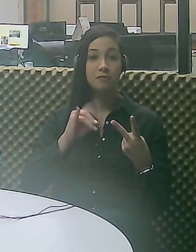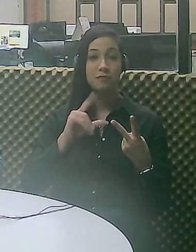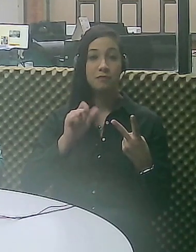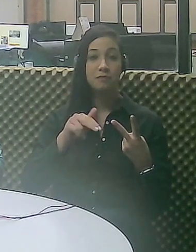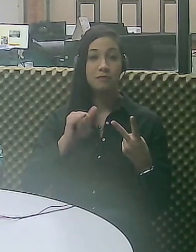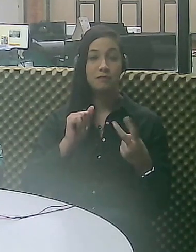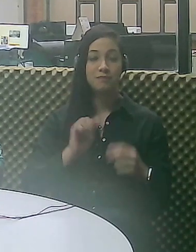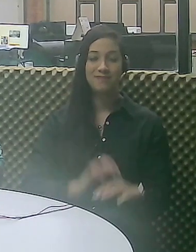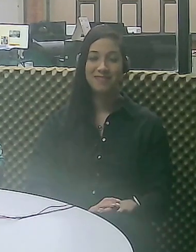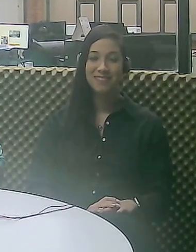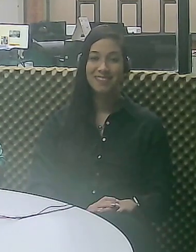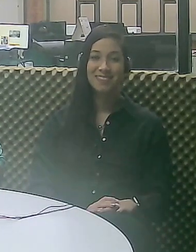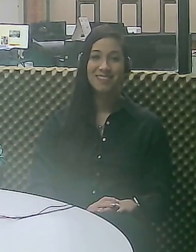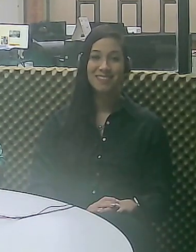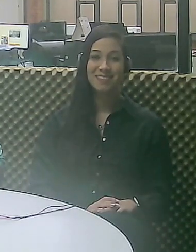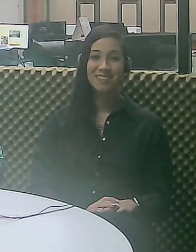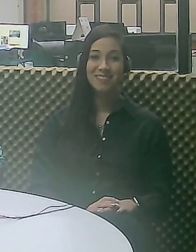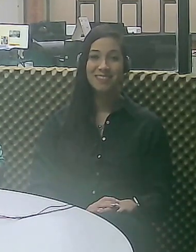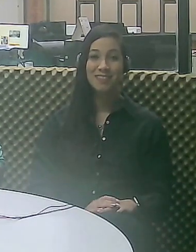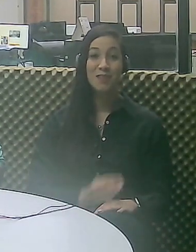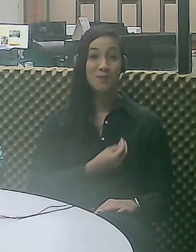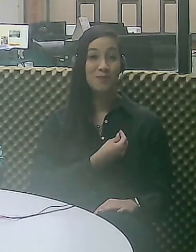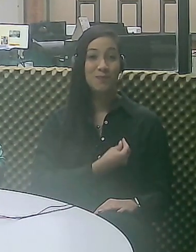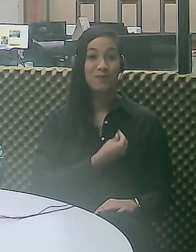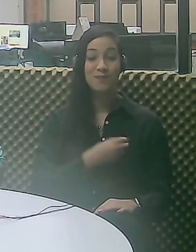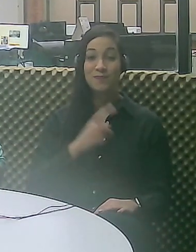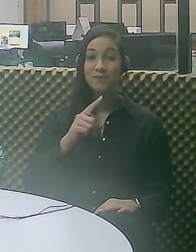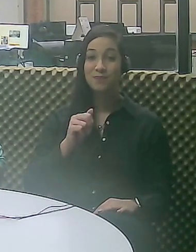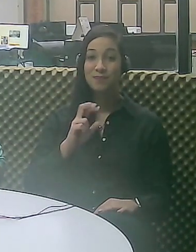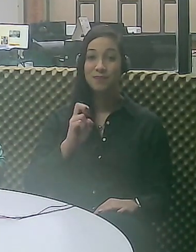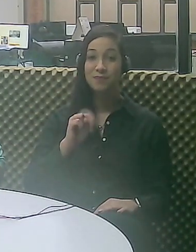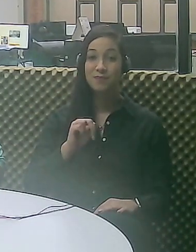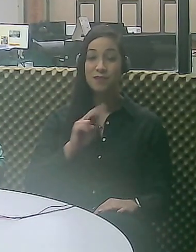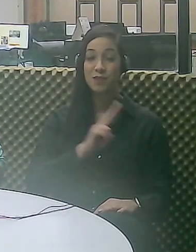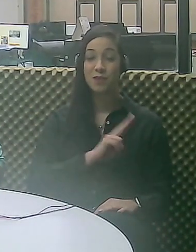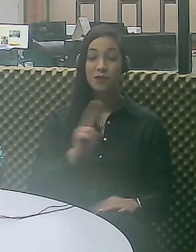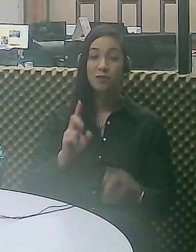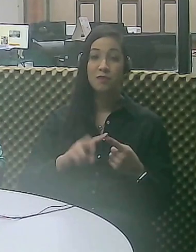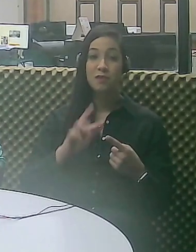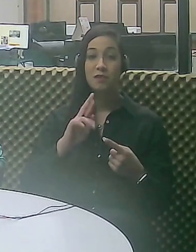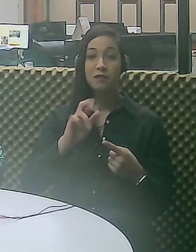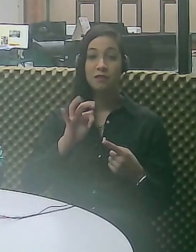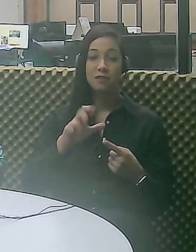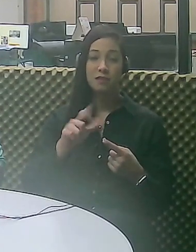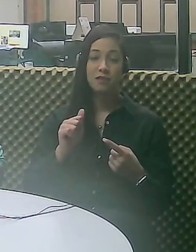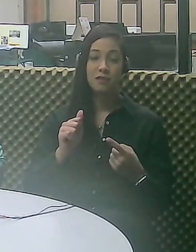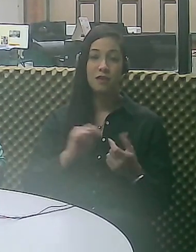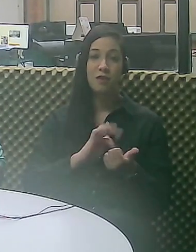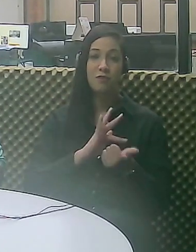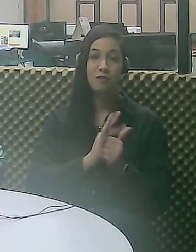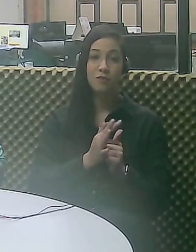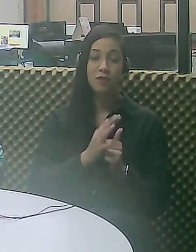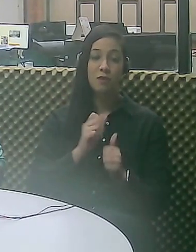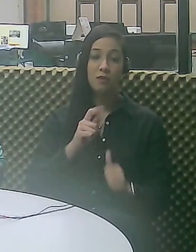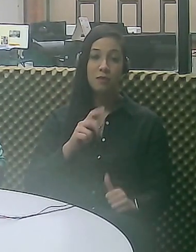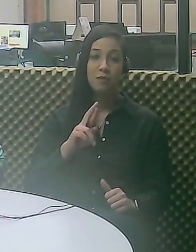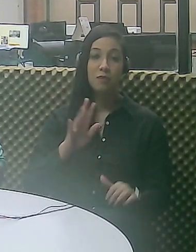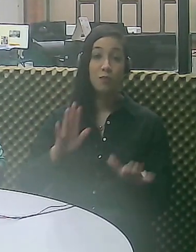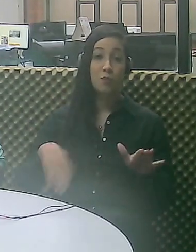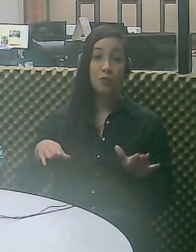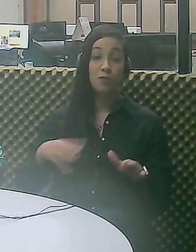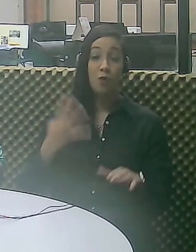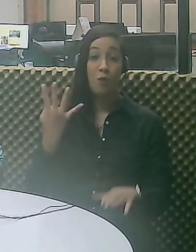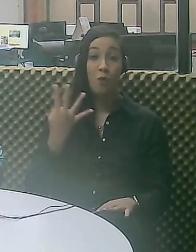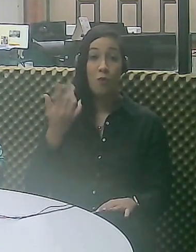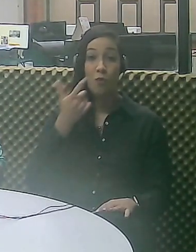Araújo. Também estiveram no Parapan Rafaela Divina, da FUTEL APARO Praia Clube, que ficou com